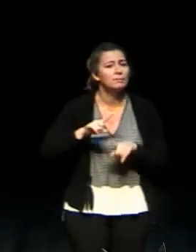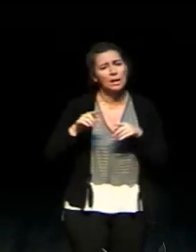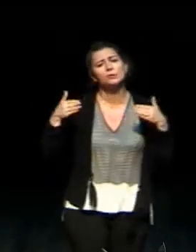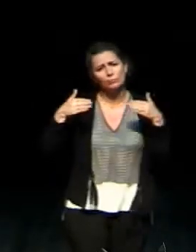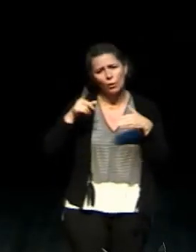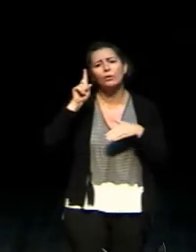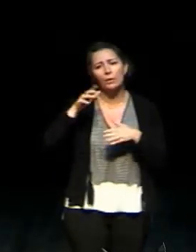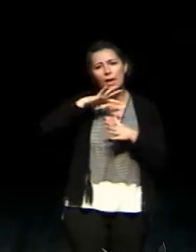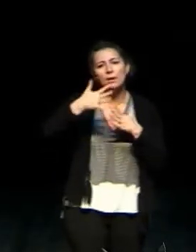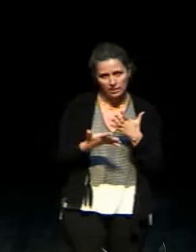contextualizado.